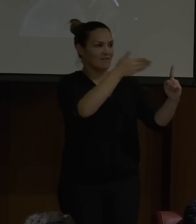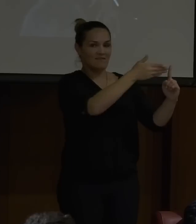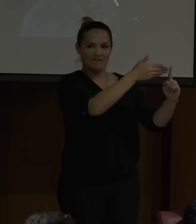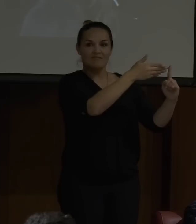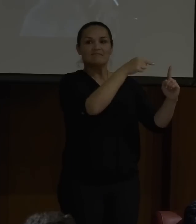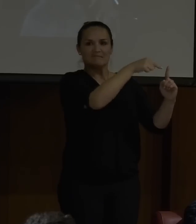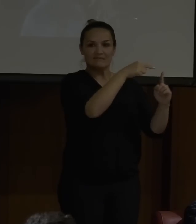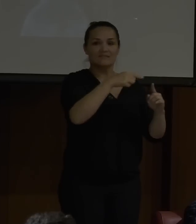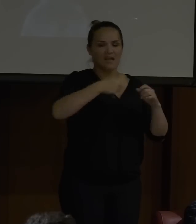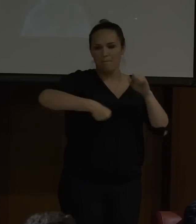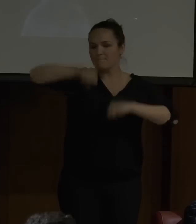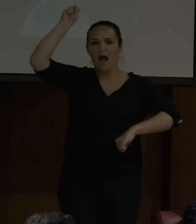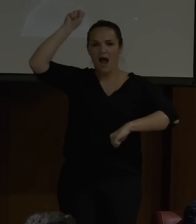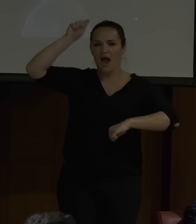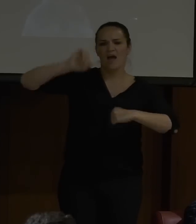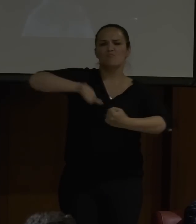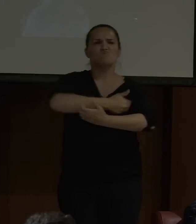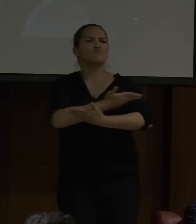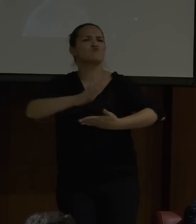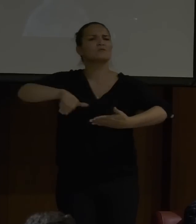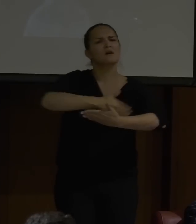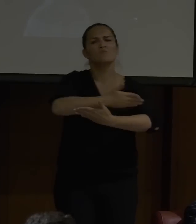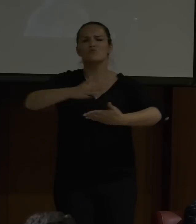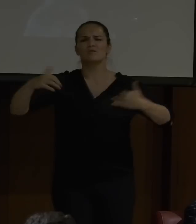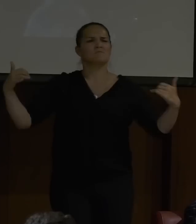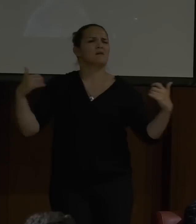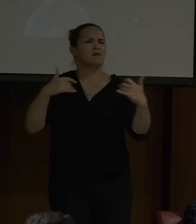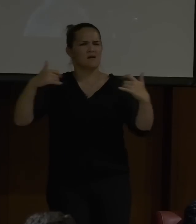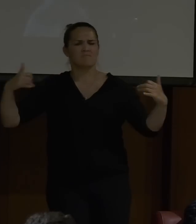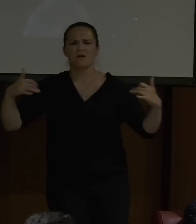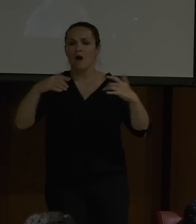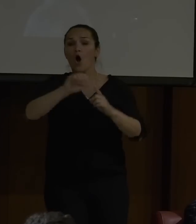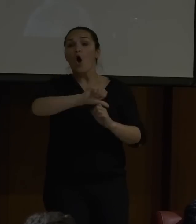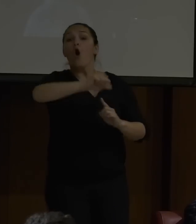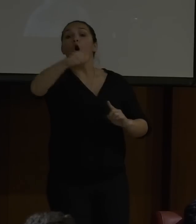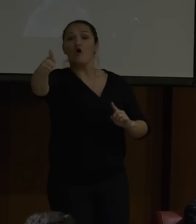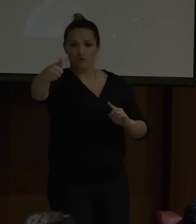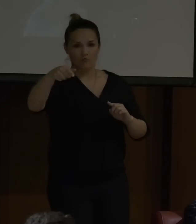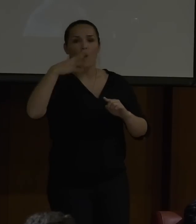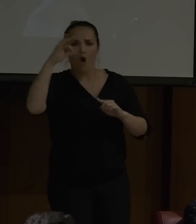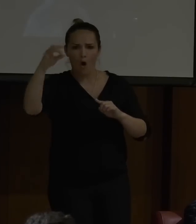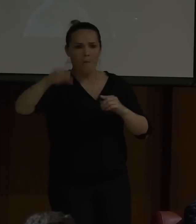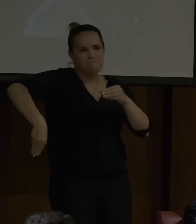esa canción. Se hizo famosa la canción, después Pipe Guarín hizo una contestación